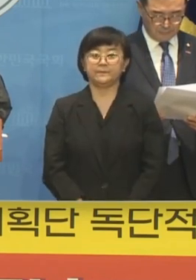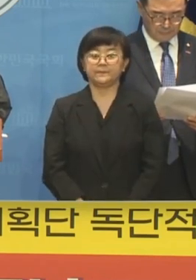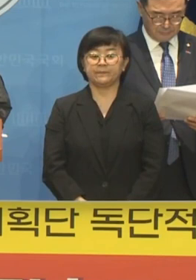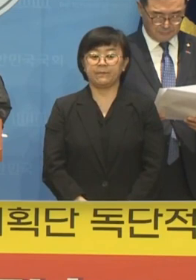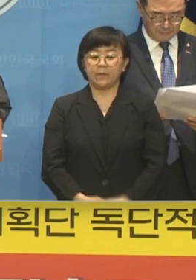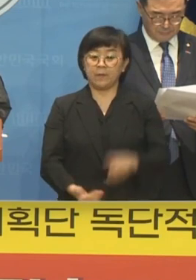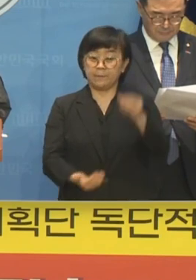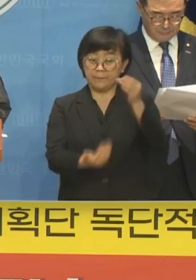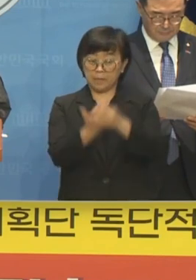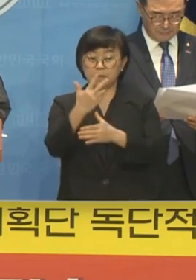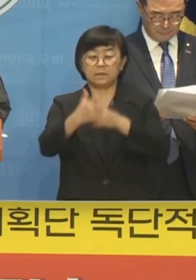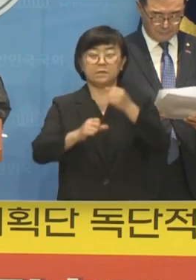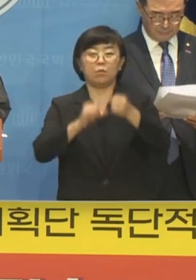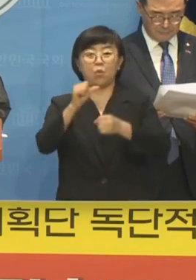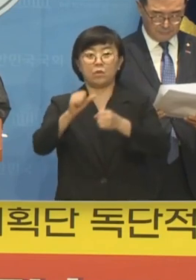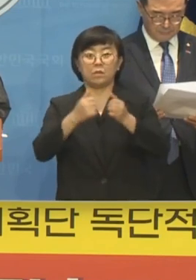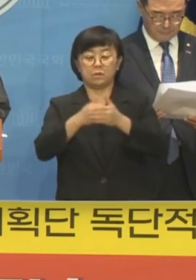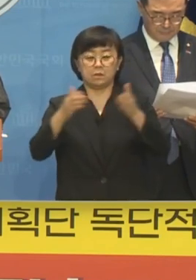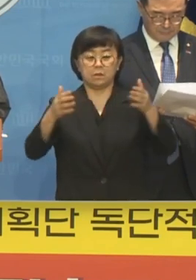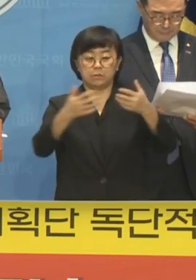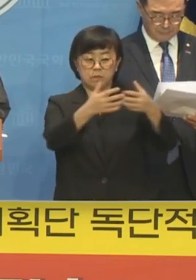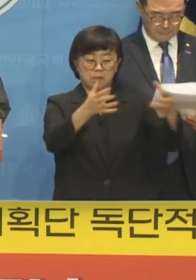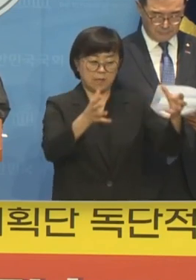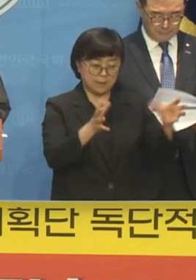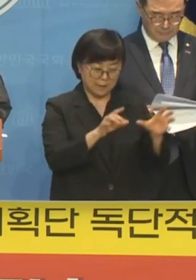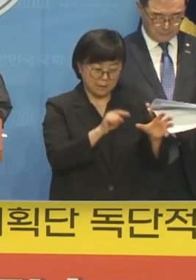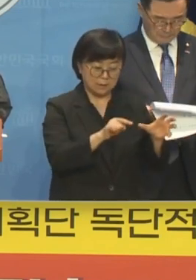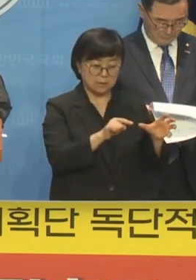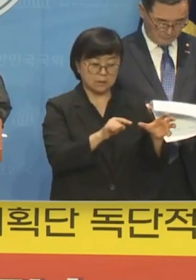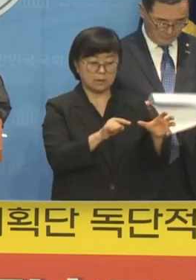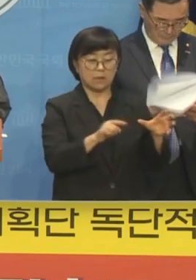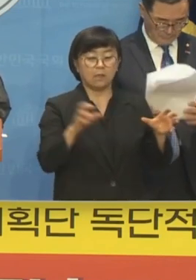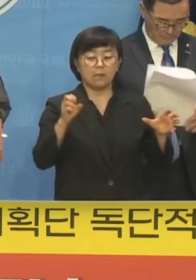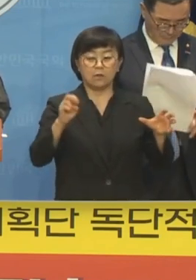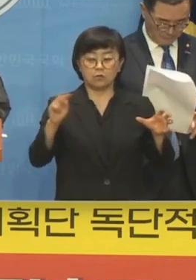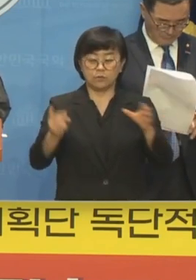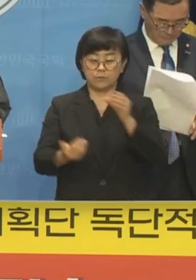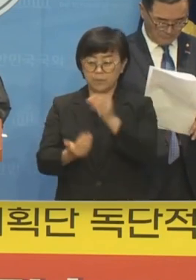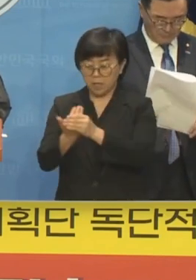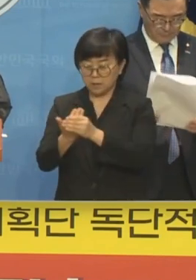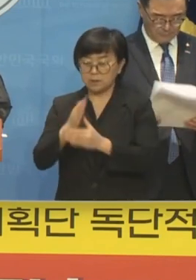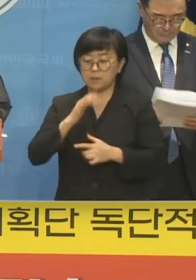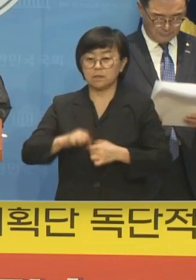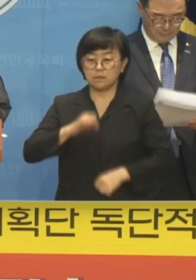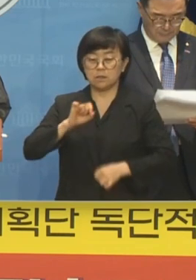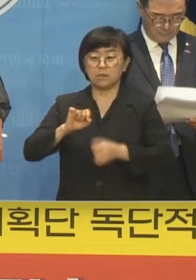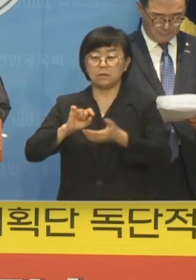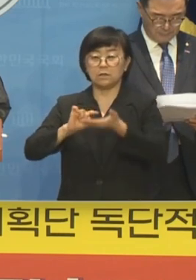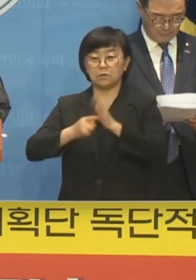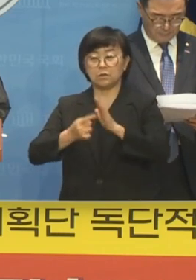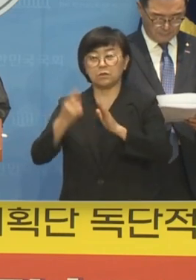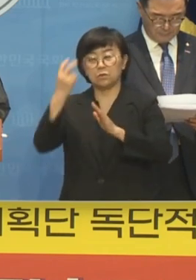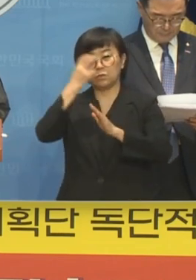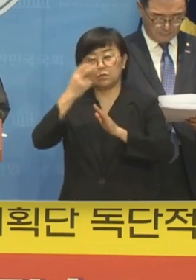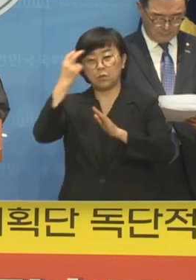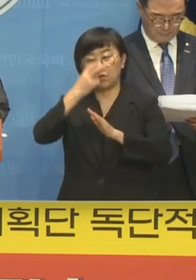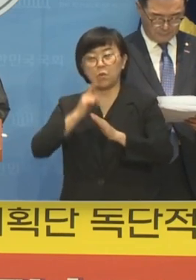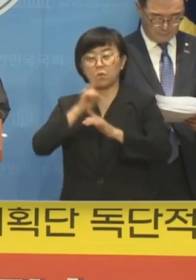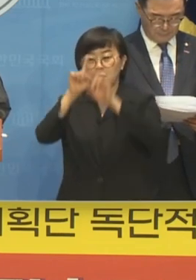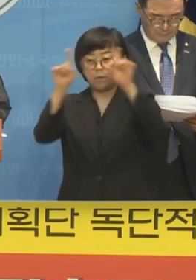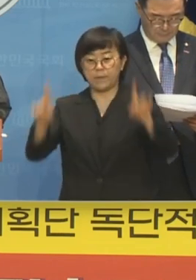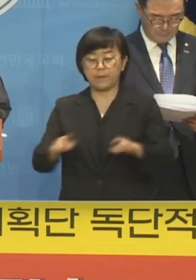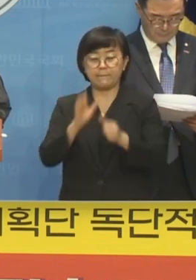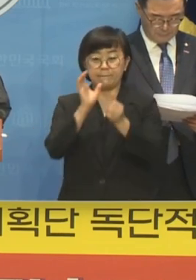여순사건 발생 75년 만에 구성된 기획단은 여순사건 진상 조사보고서 작성을